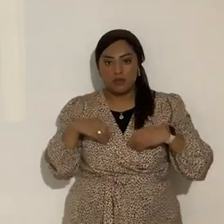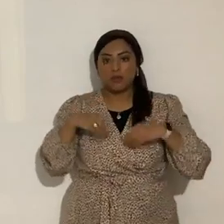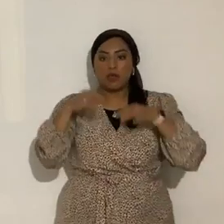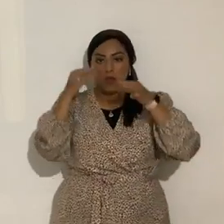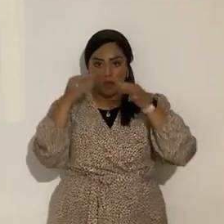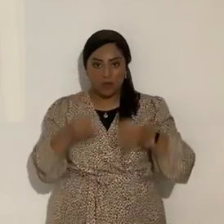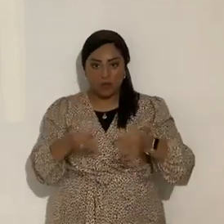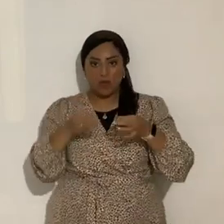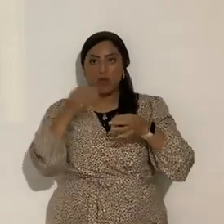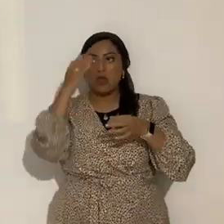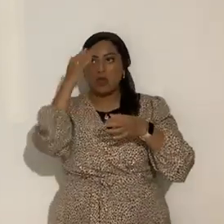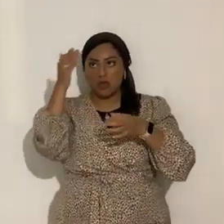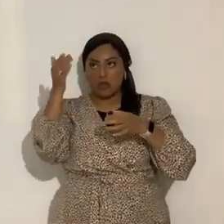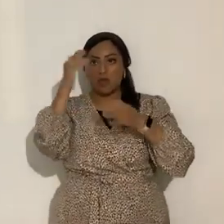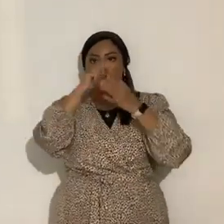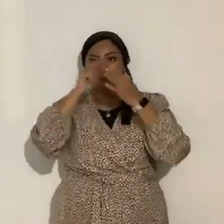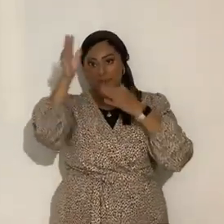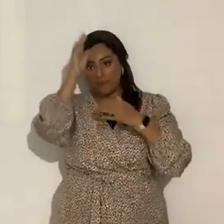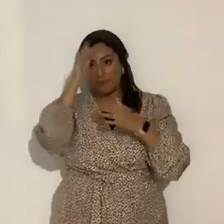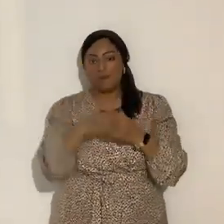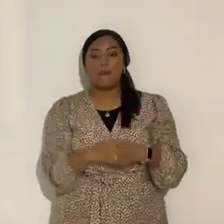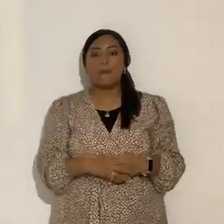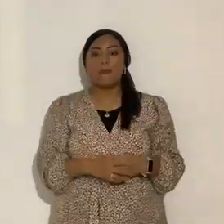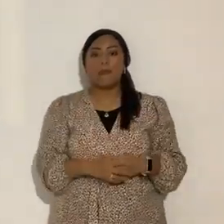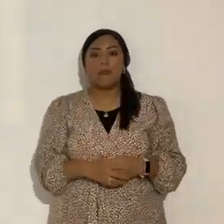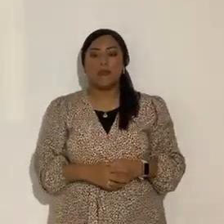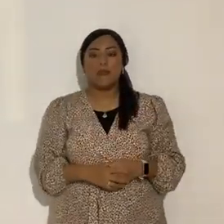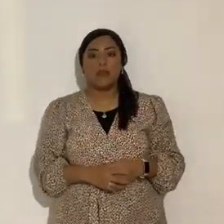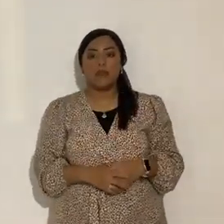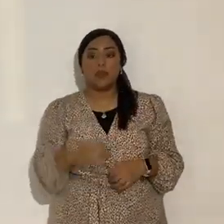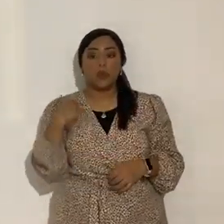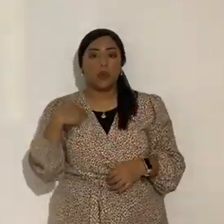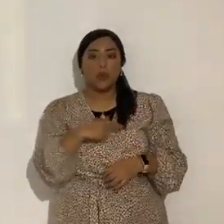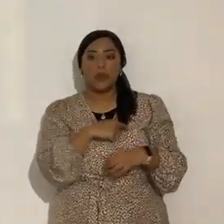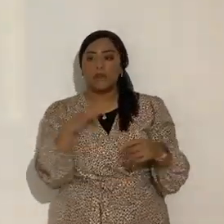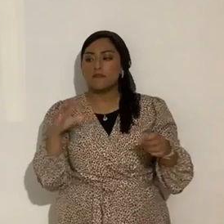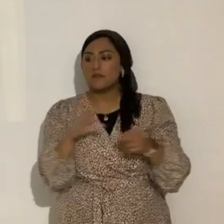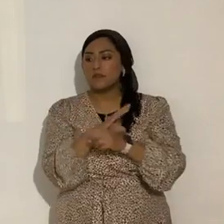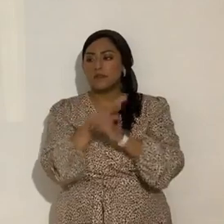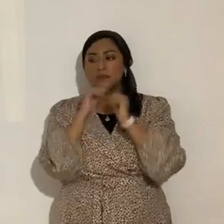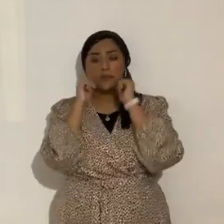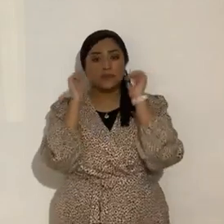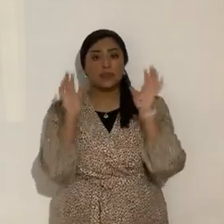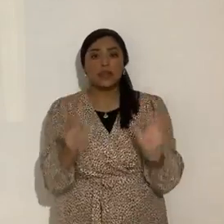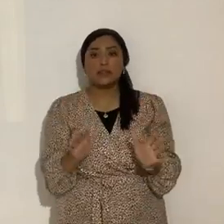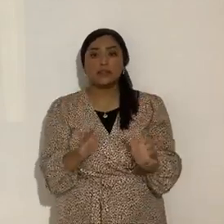de Elohim y estaremos, hermanos, estamos súper bendecidos,